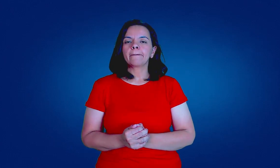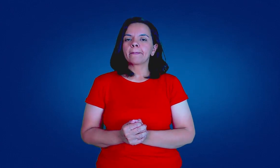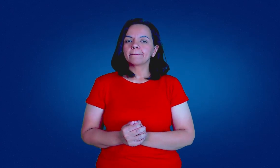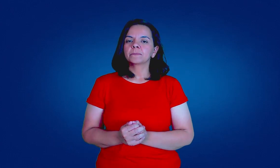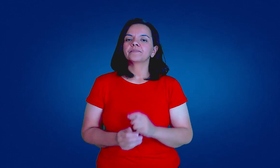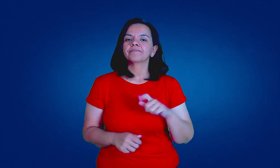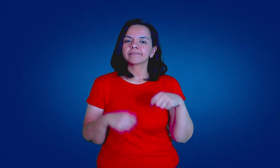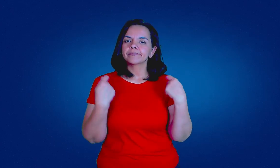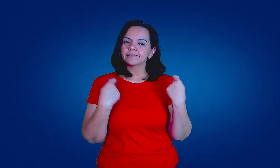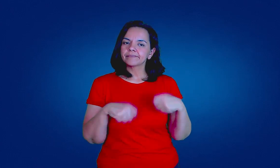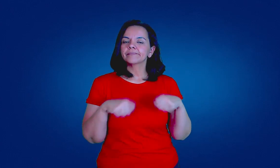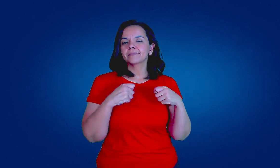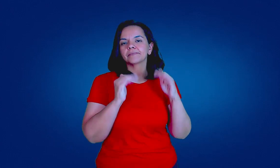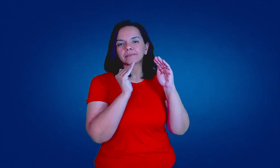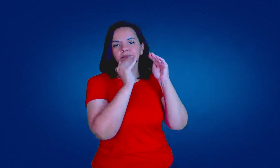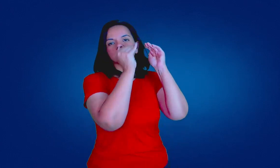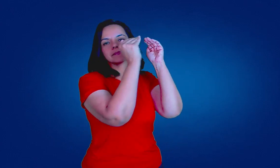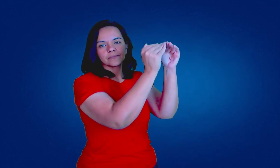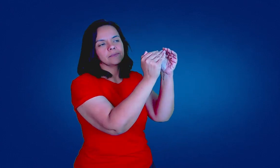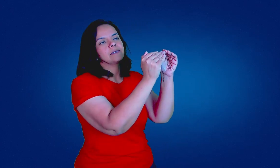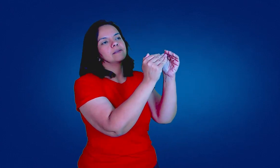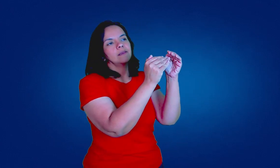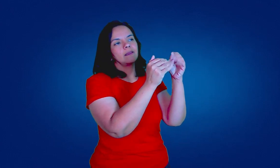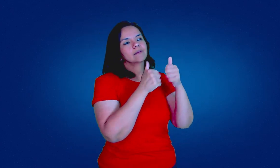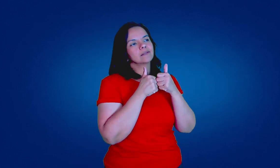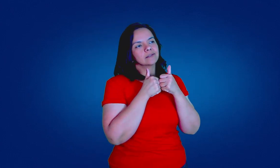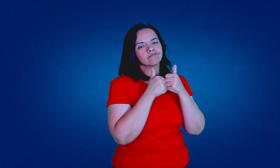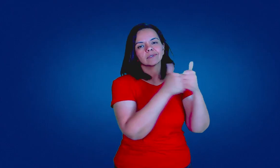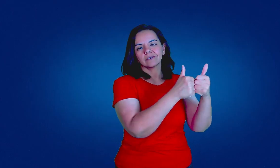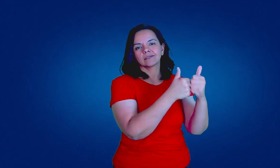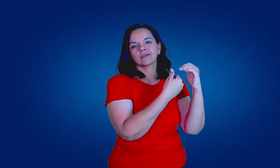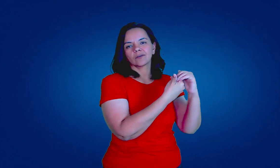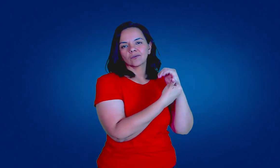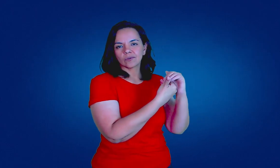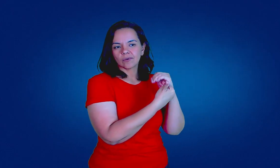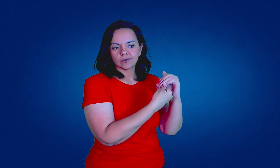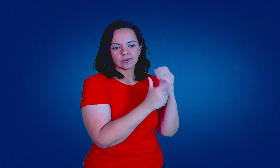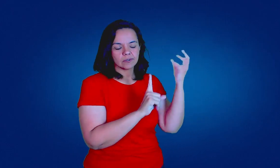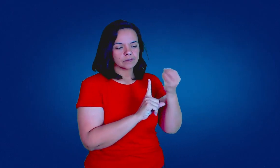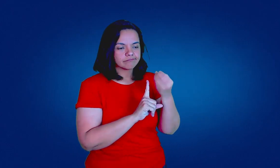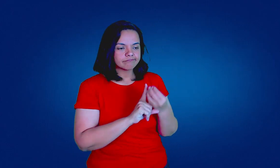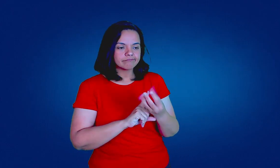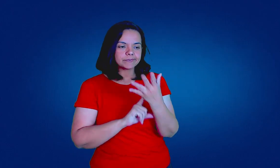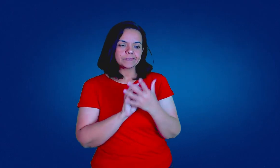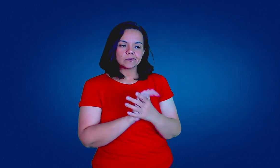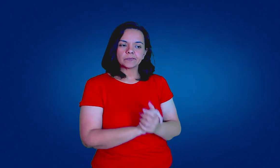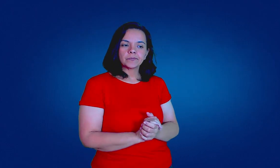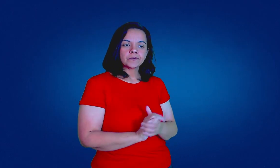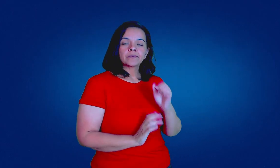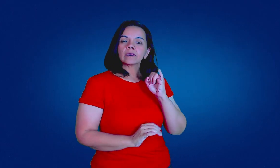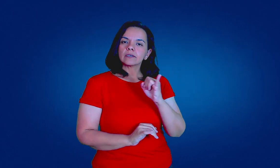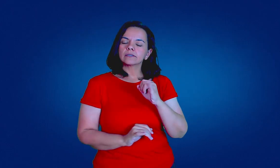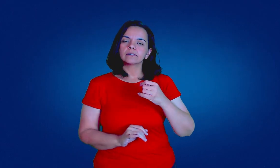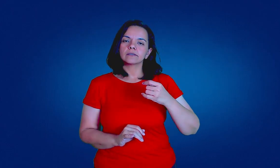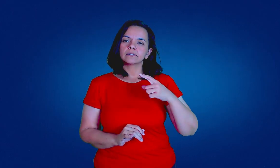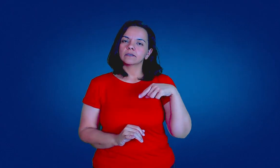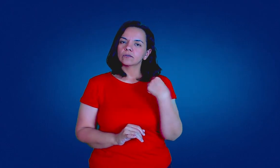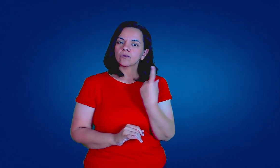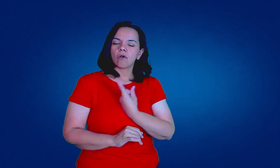Mas eu também testifico que nós precisamos seguir a Deus, ouvir os conselhos que são